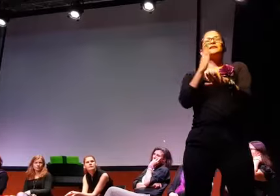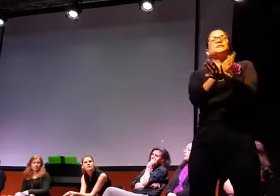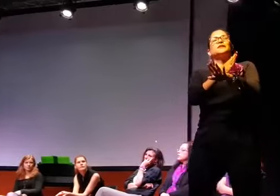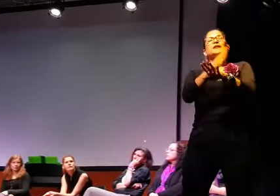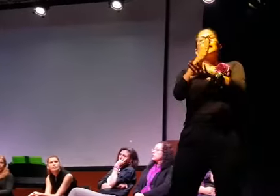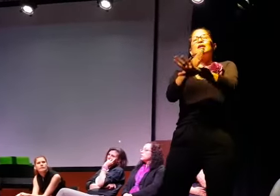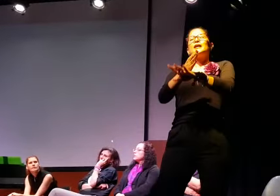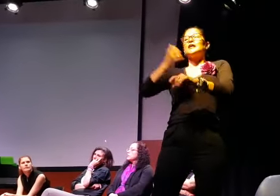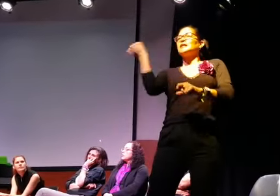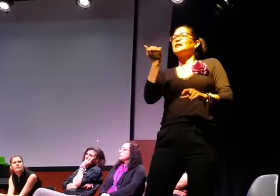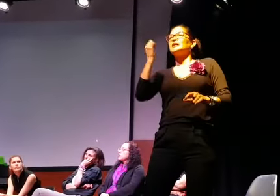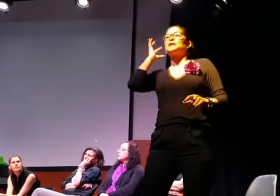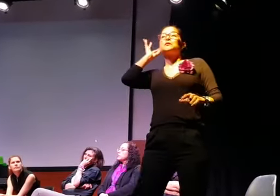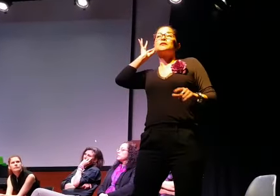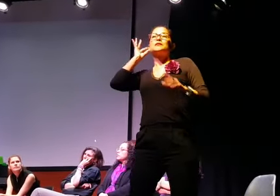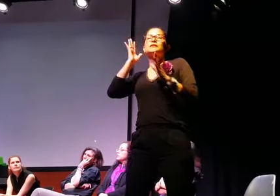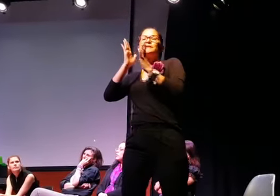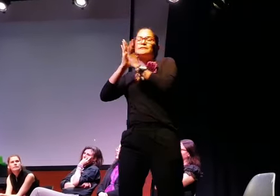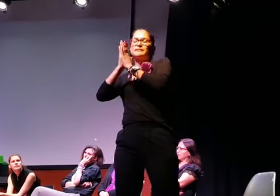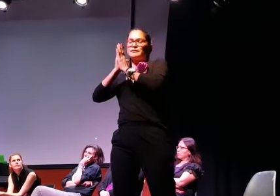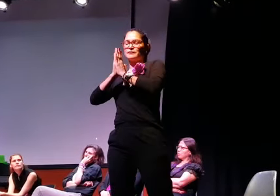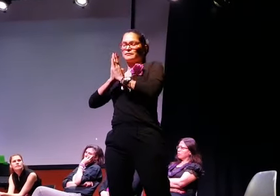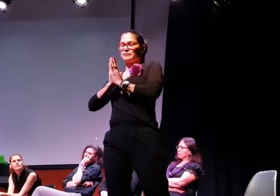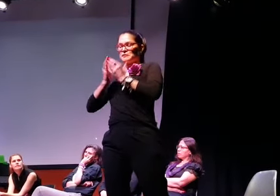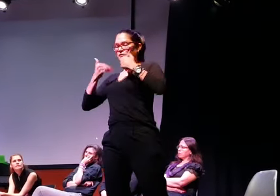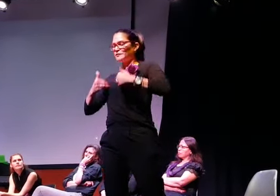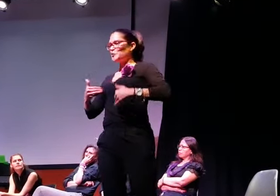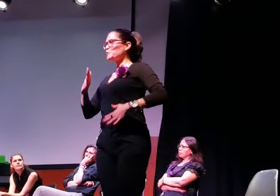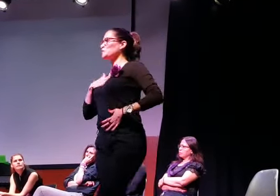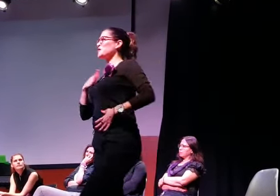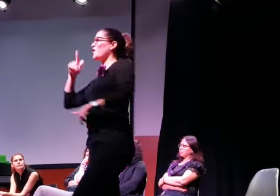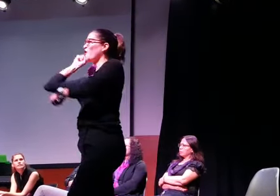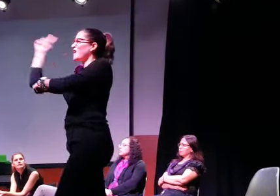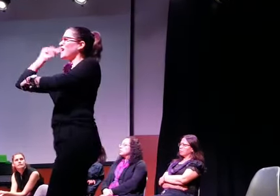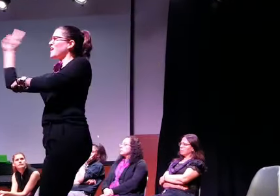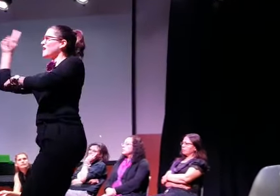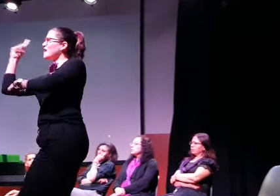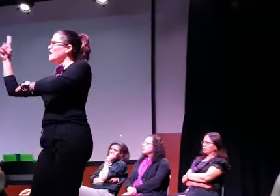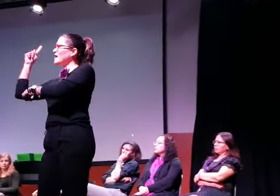A las asesinadas velan. Mi cuerpo arrasa.